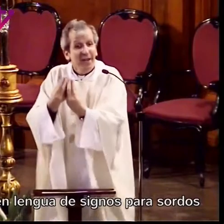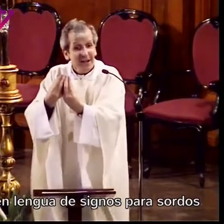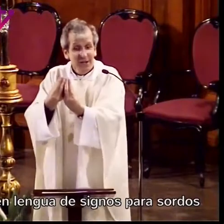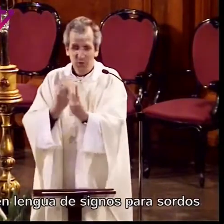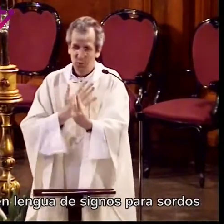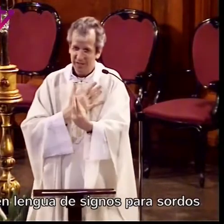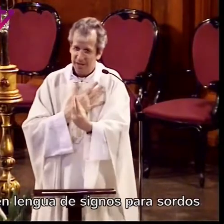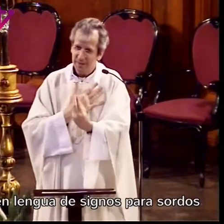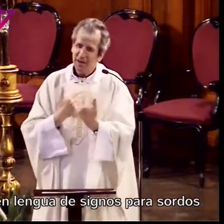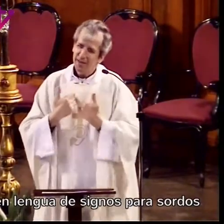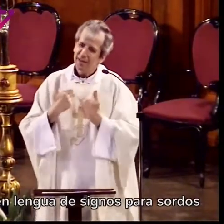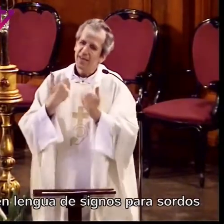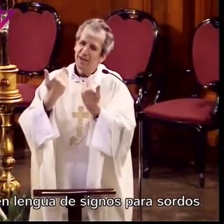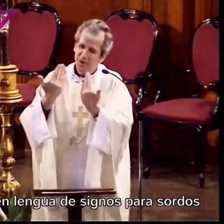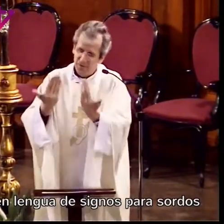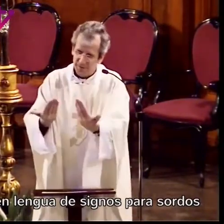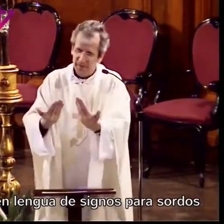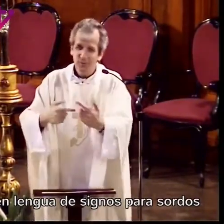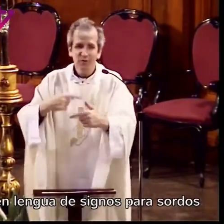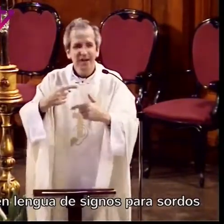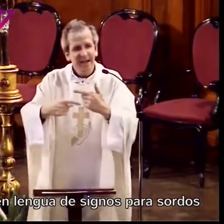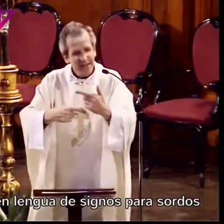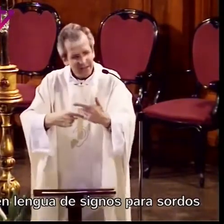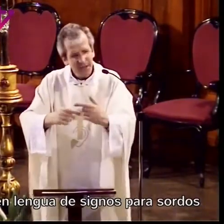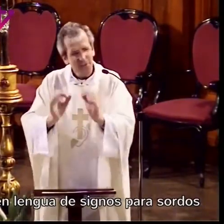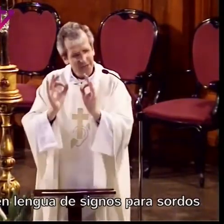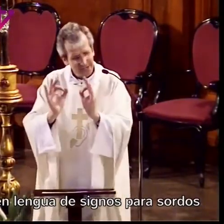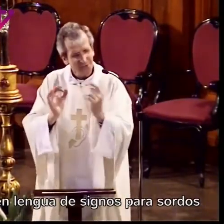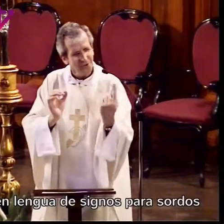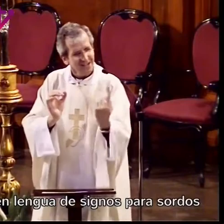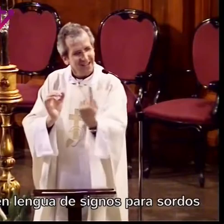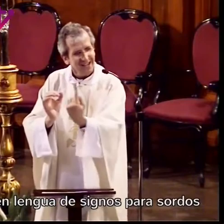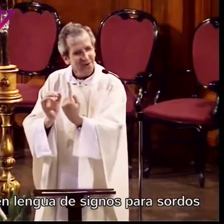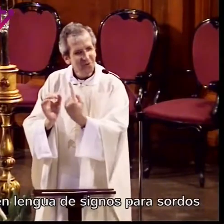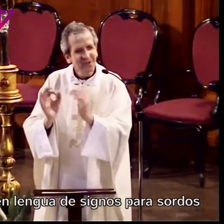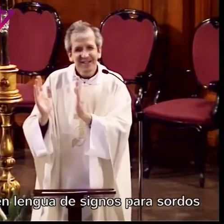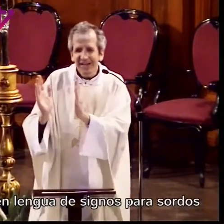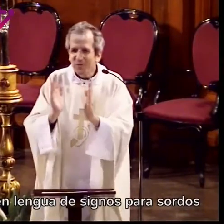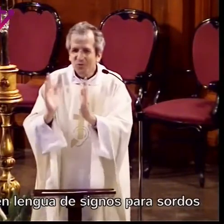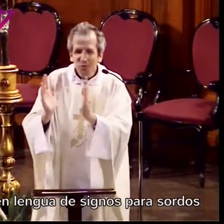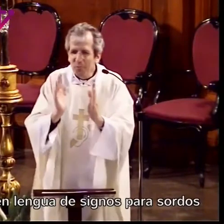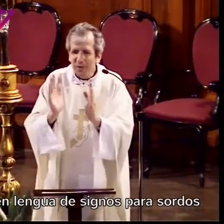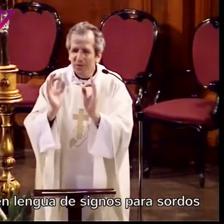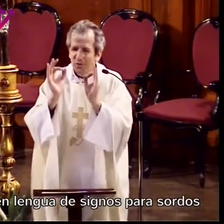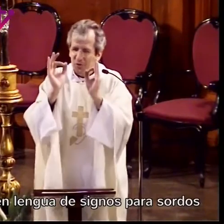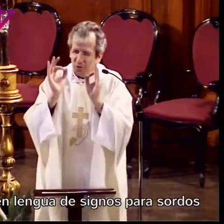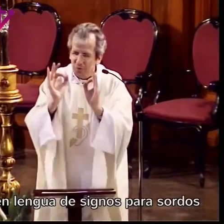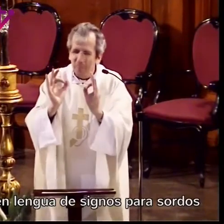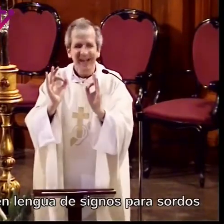nuestra vida que le ofrecemos cada día pero que seguro que cada uno tenemos un momento como más